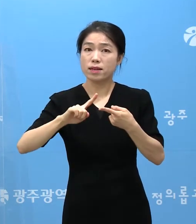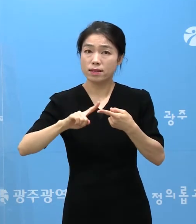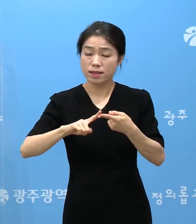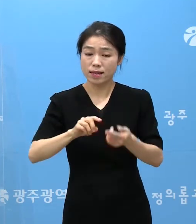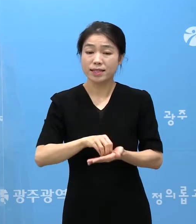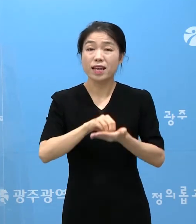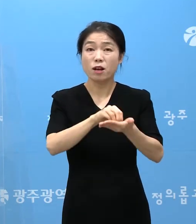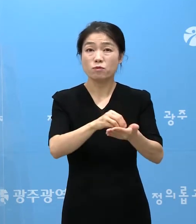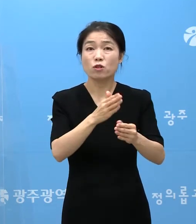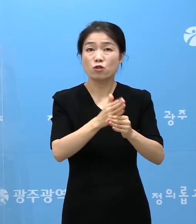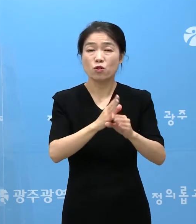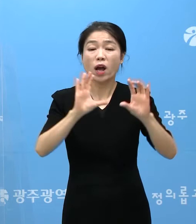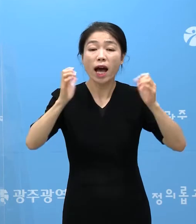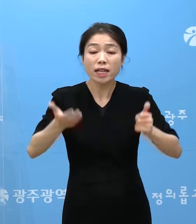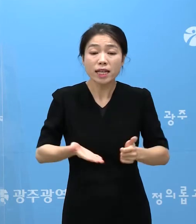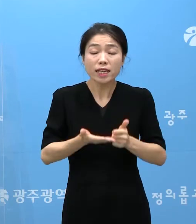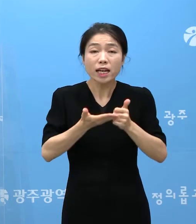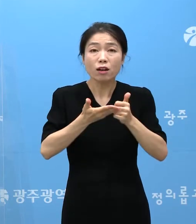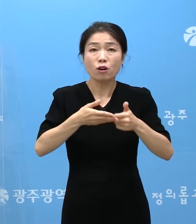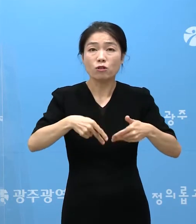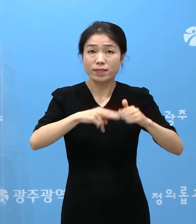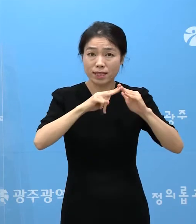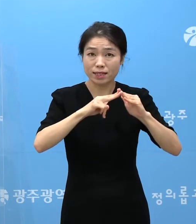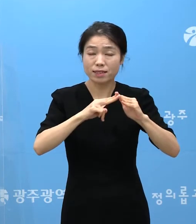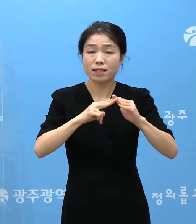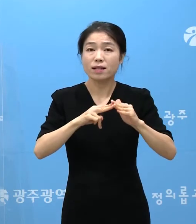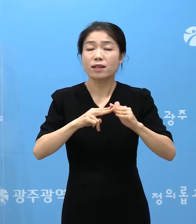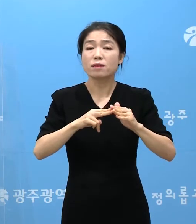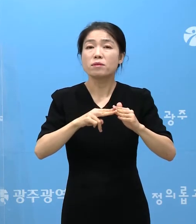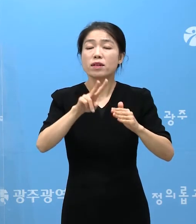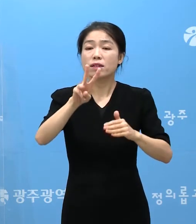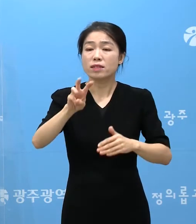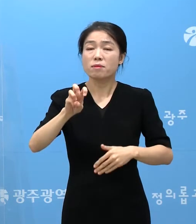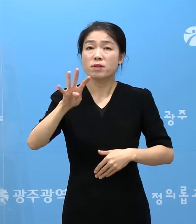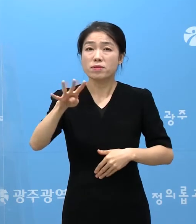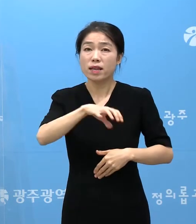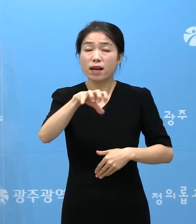806명이 입소해 있는 아동양육시설과 34개소